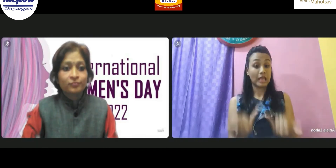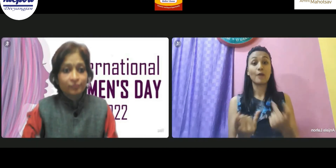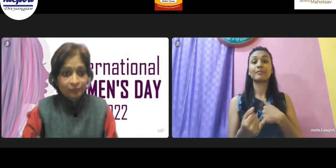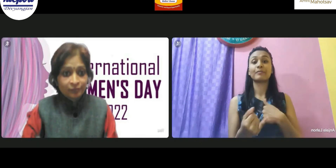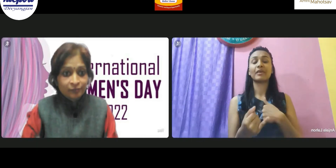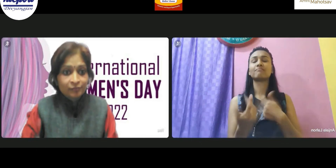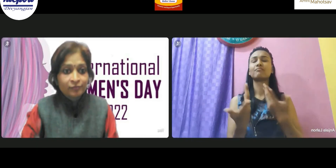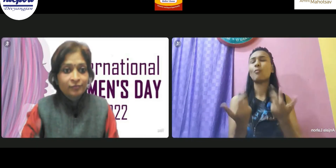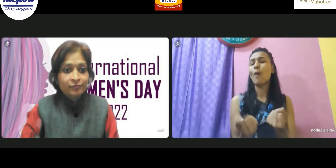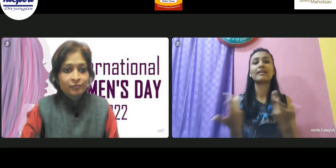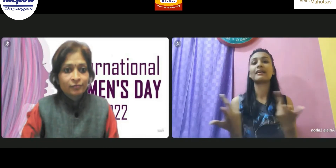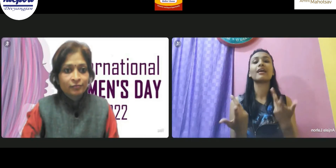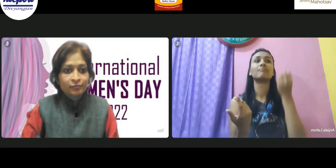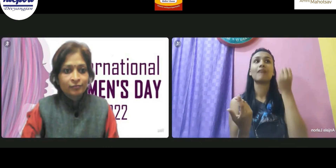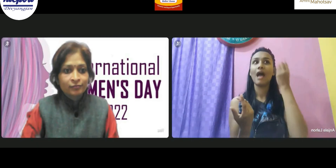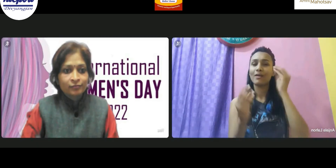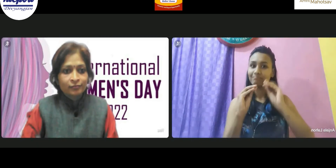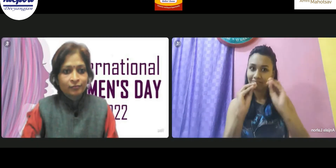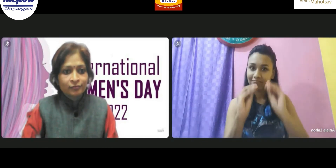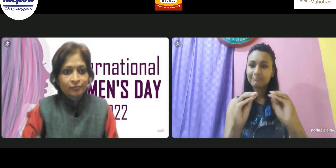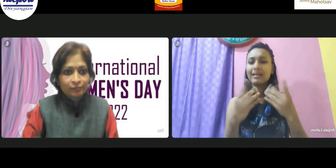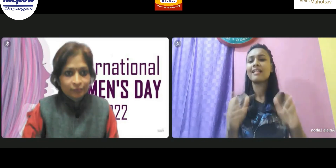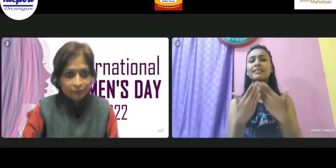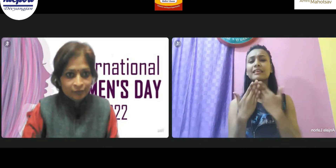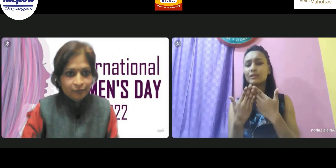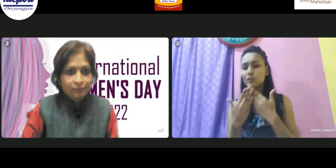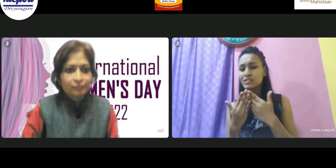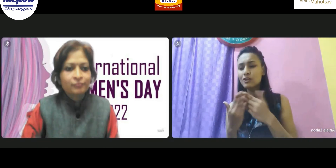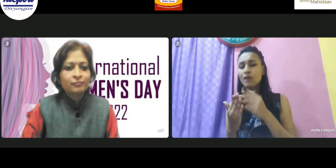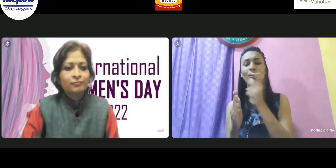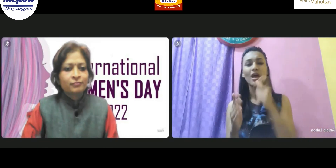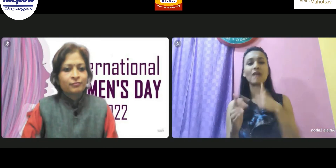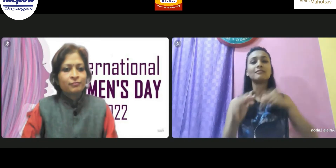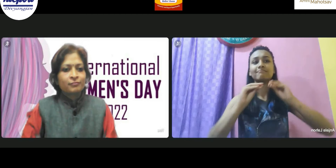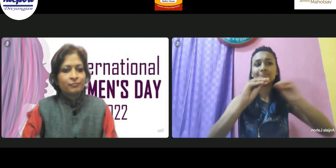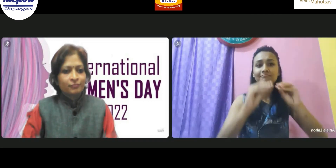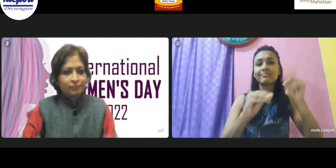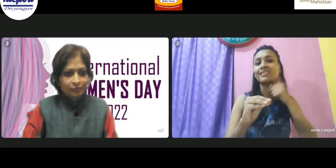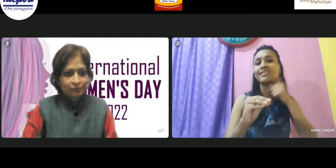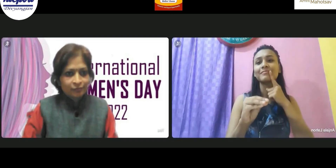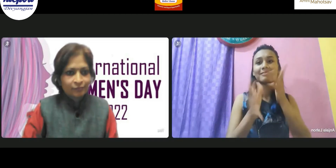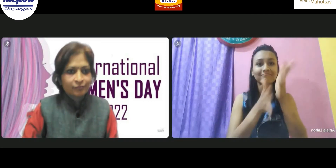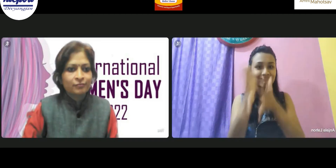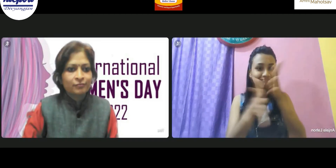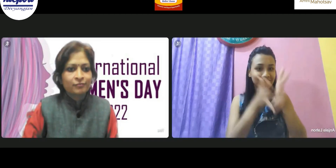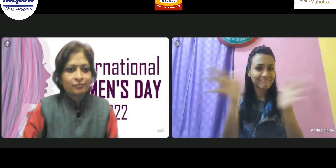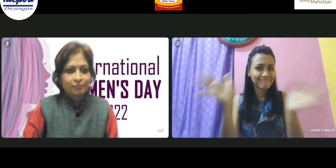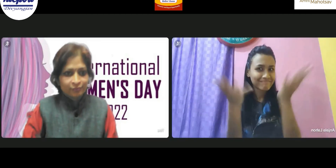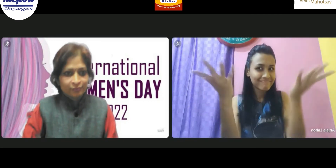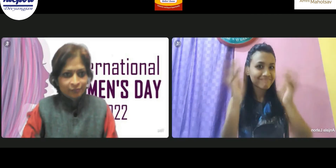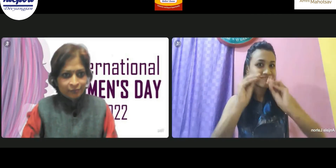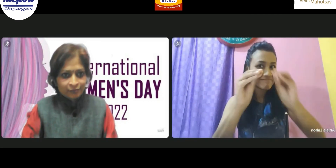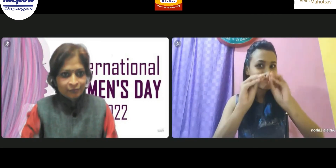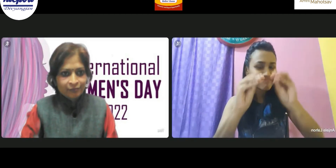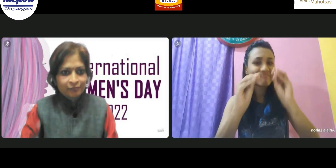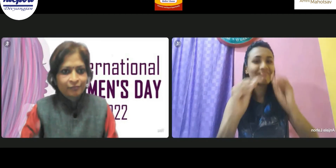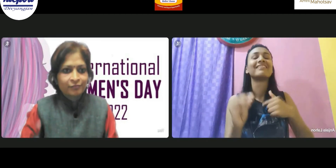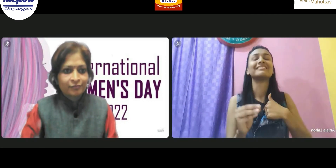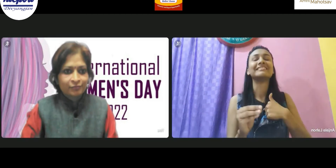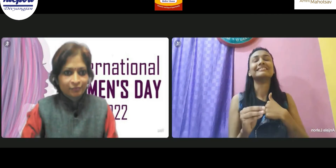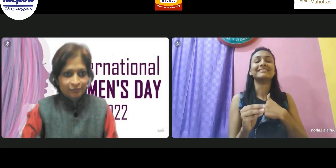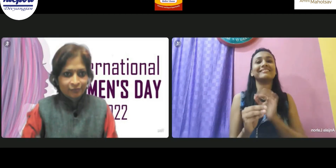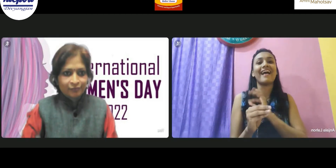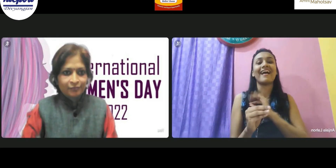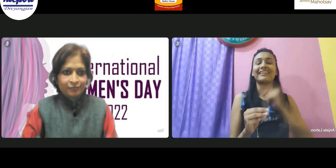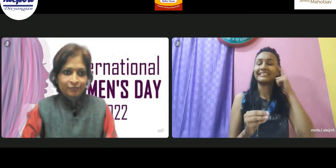बहुत इंटरेस्ट है, और मैं चाहती हूँ कि मैं स्कूल में, कॉलेजेस में जो डेफ लड़कियां हैं